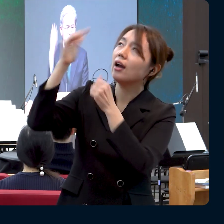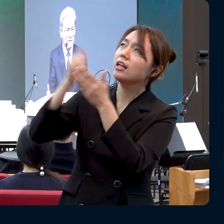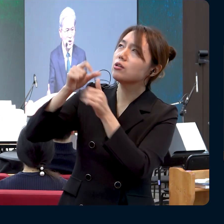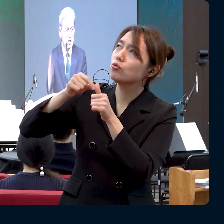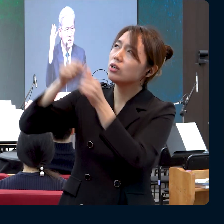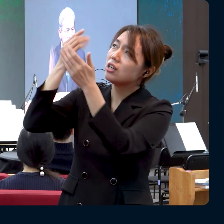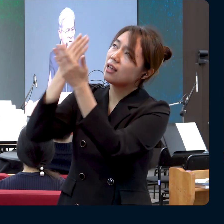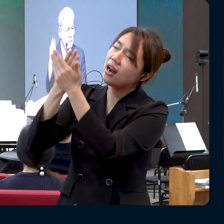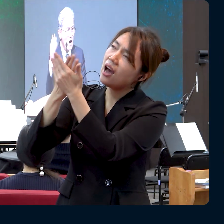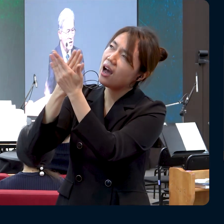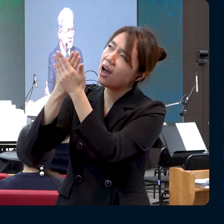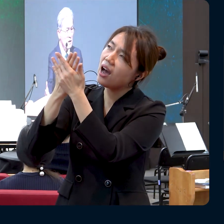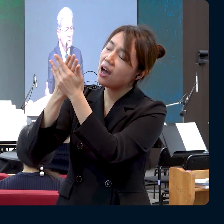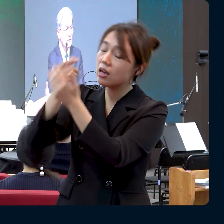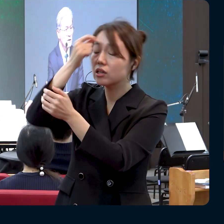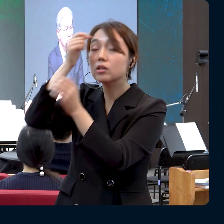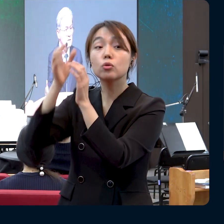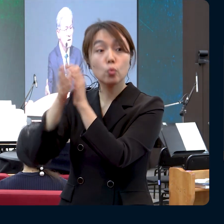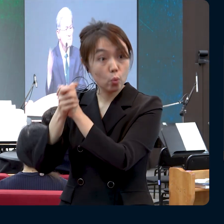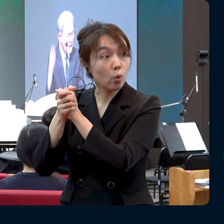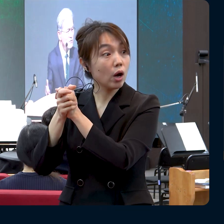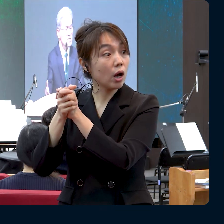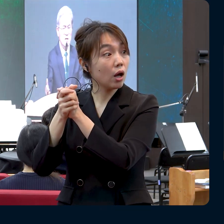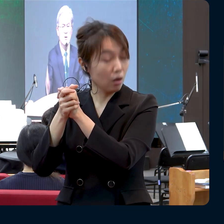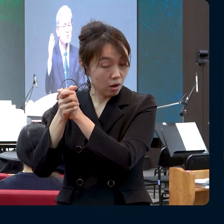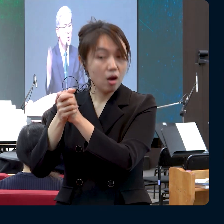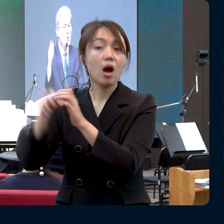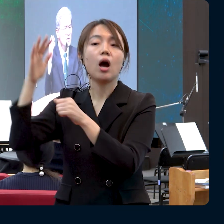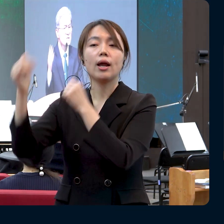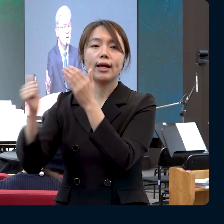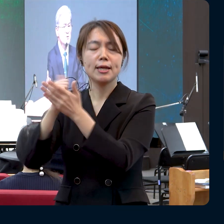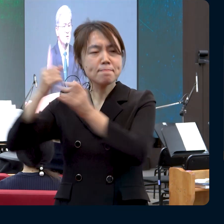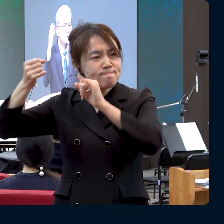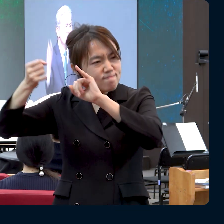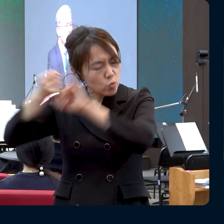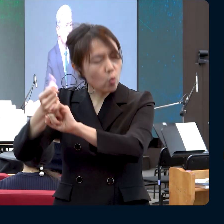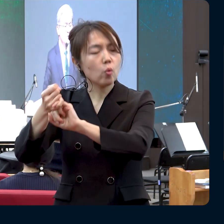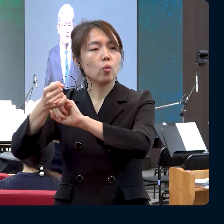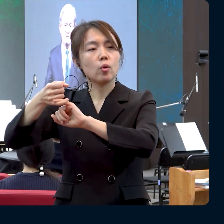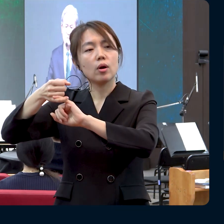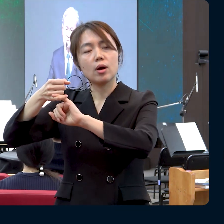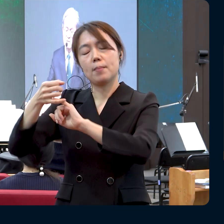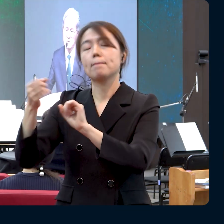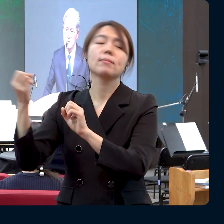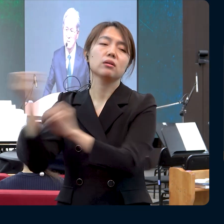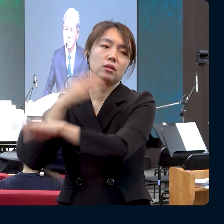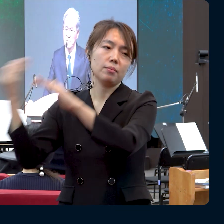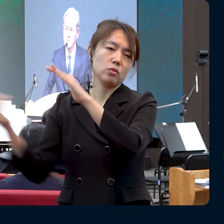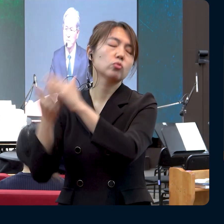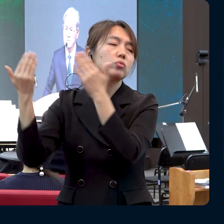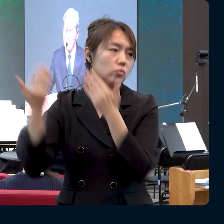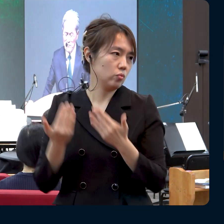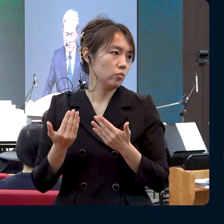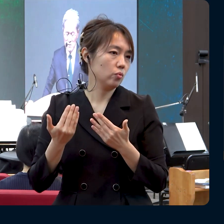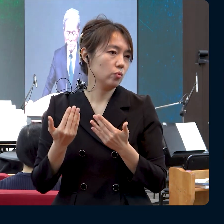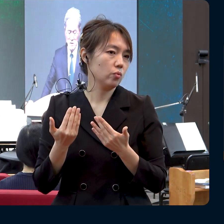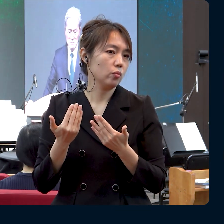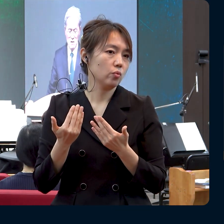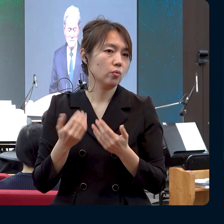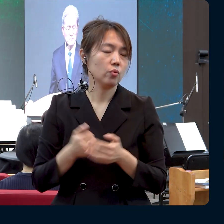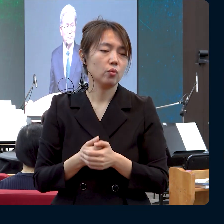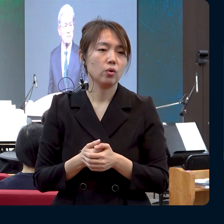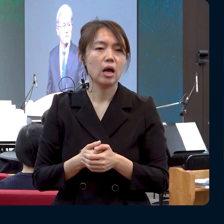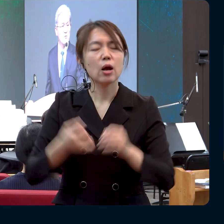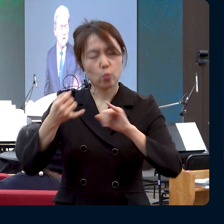하나님 반드시 응답하신다는 거예요. 반드시, no exception, 예외가 없어요. 반드시